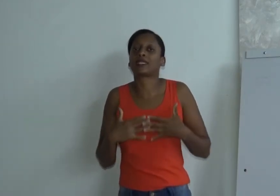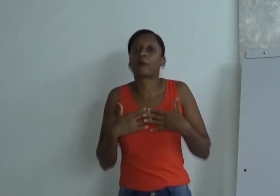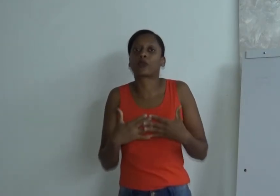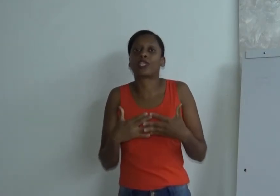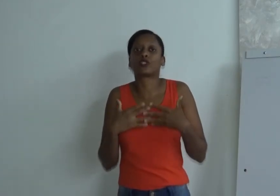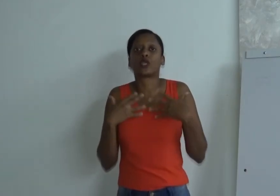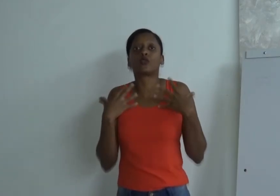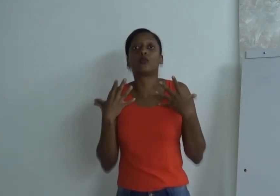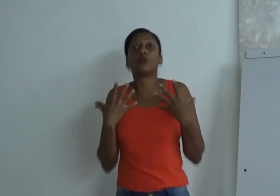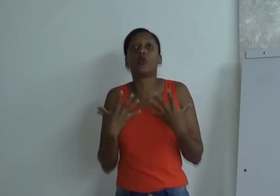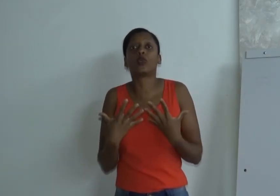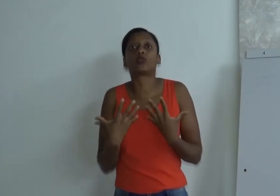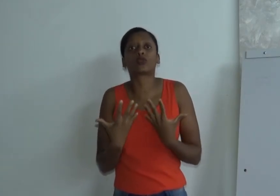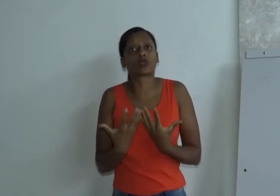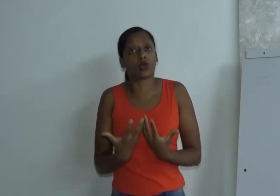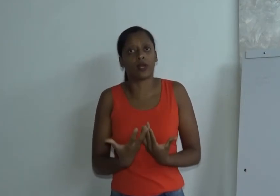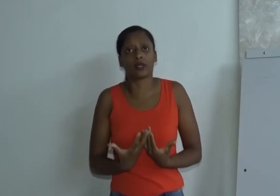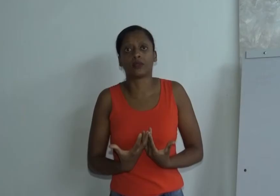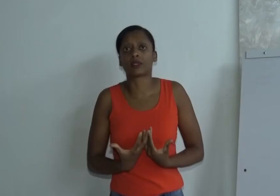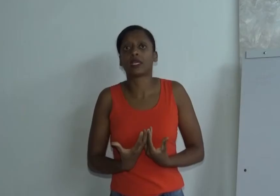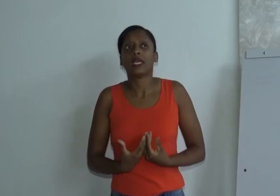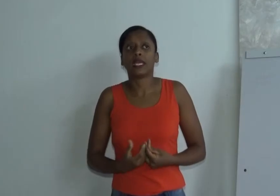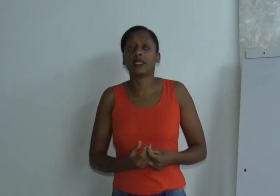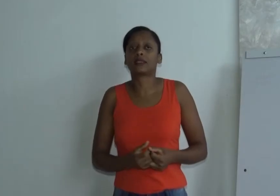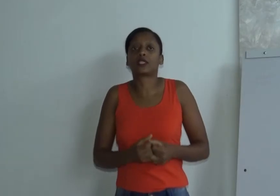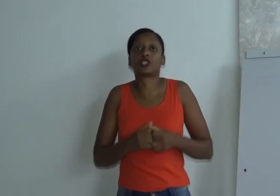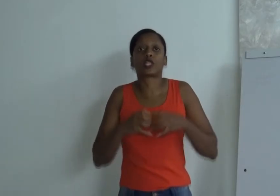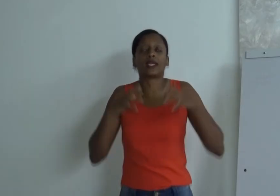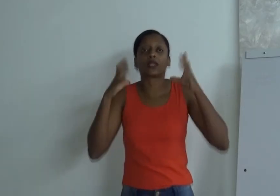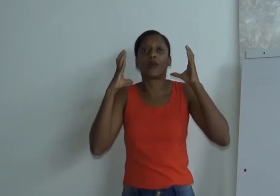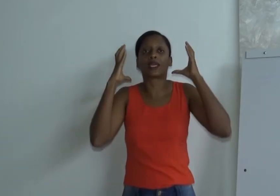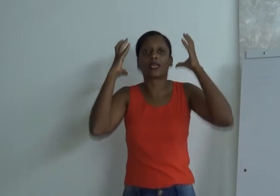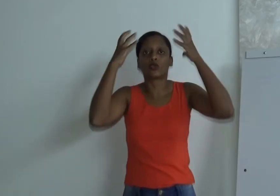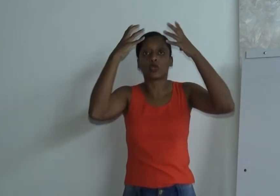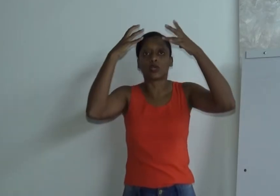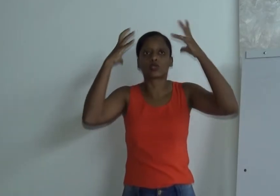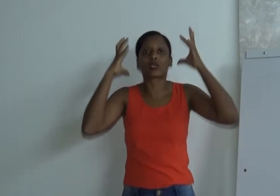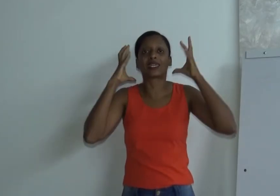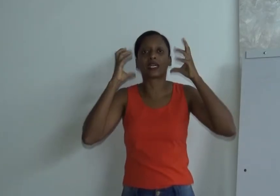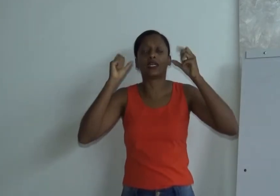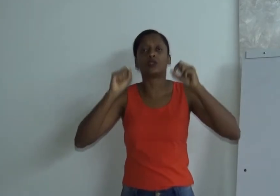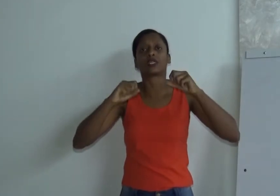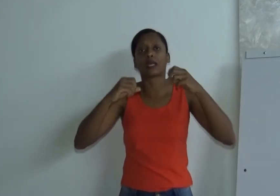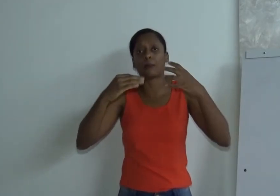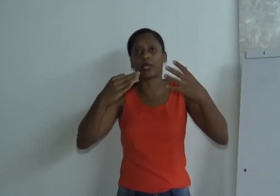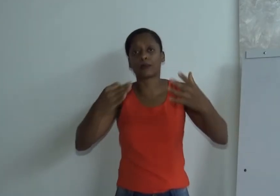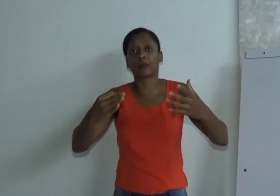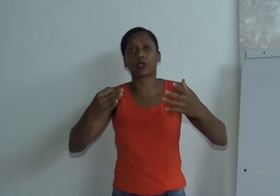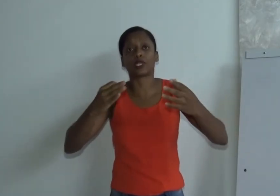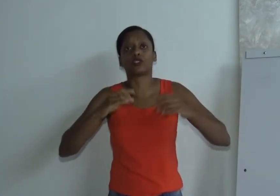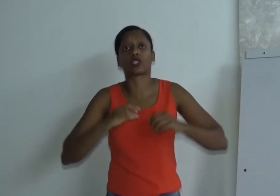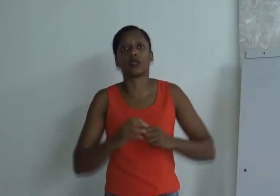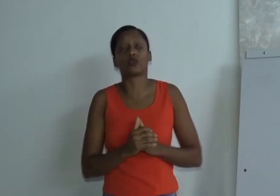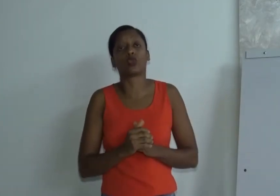está protegendo muitos órgãnos. A gente tem então aqui o nosso crânio que está protegendo o